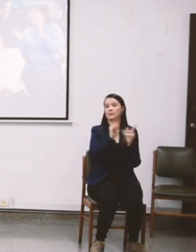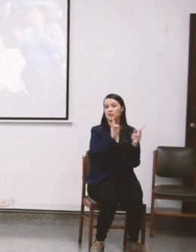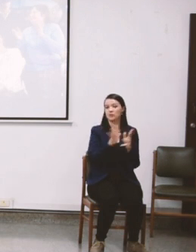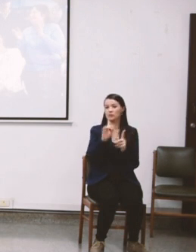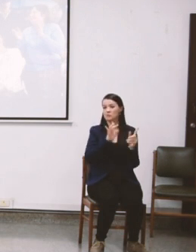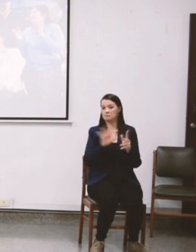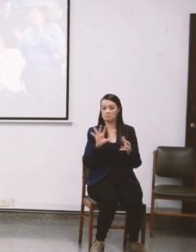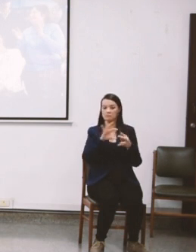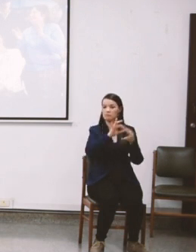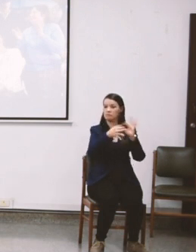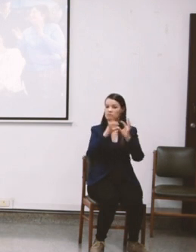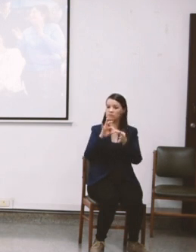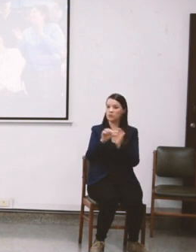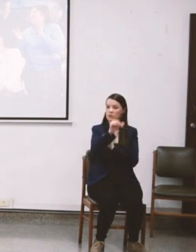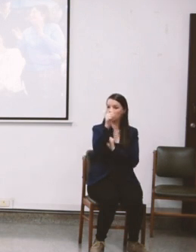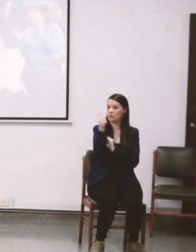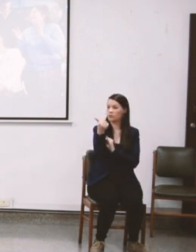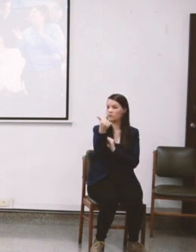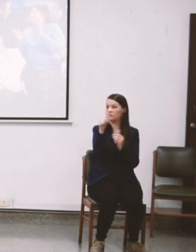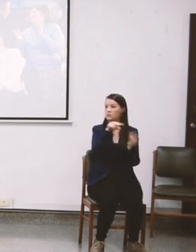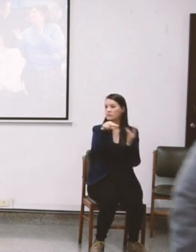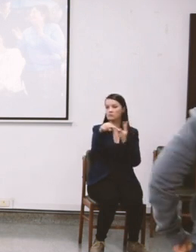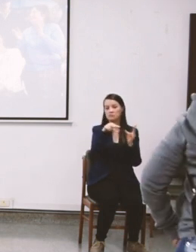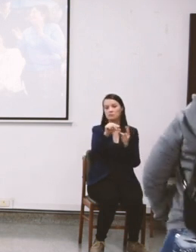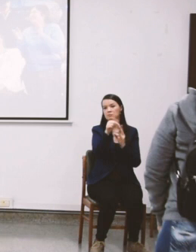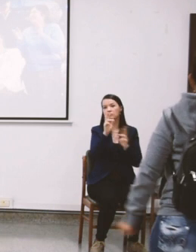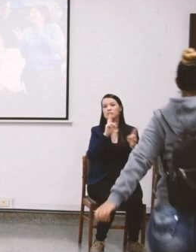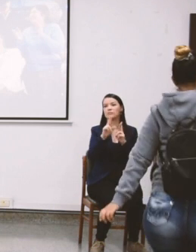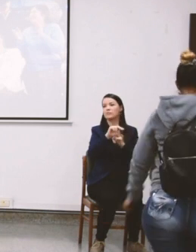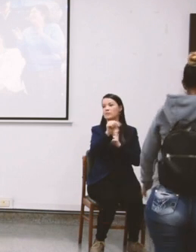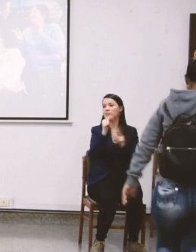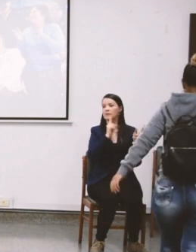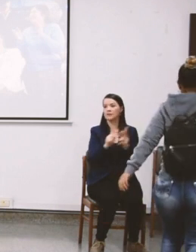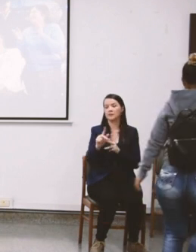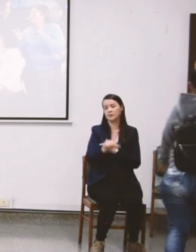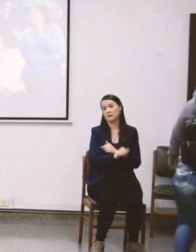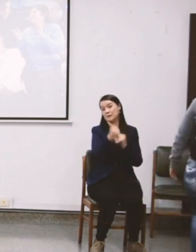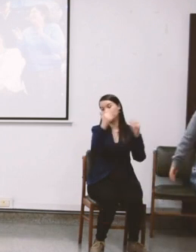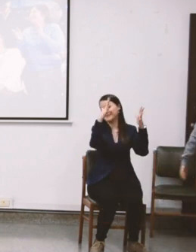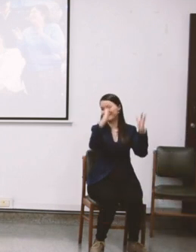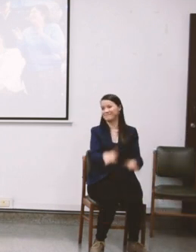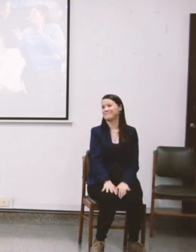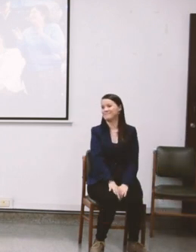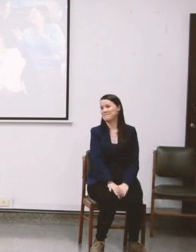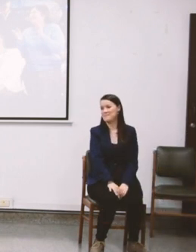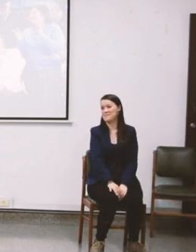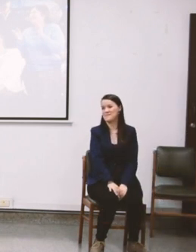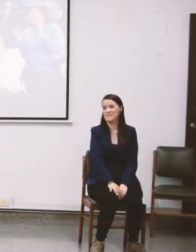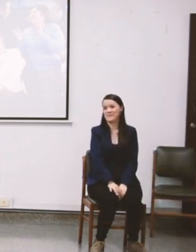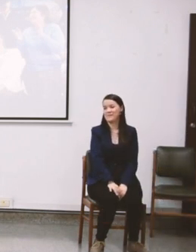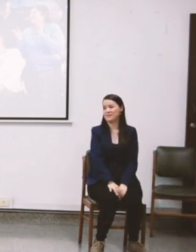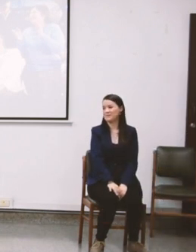con esas otras formas de relación, conversación y fiesta, ¿no? Porque también hay fiesta. Sí.